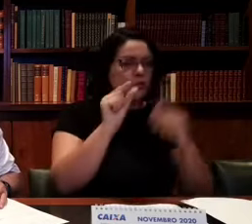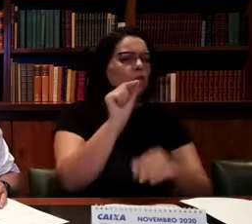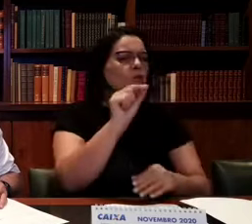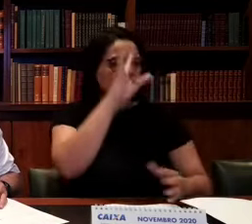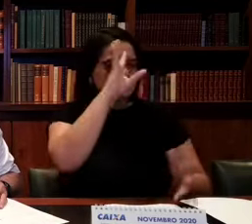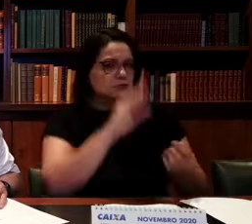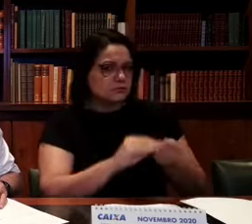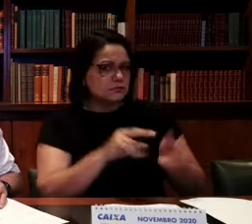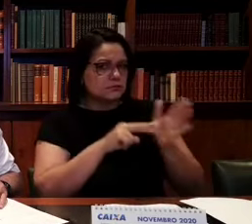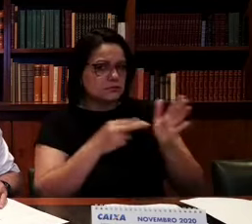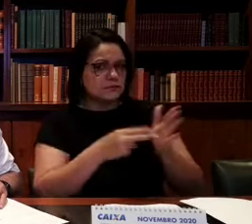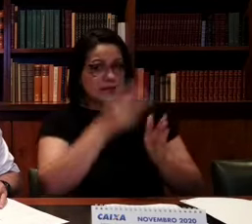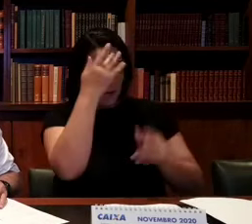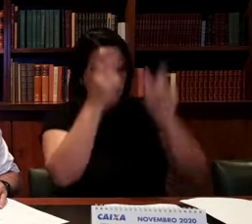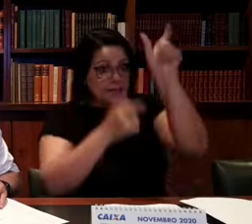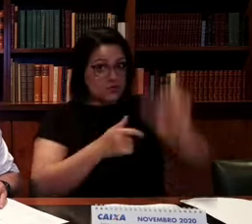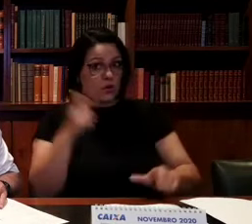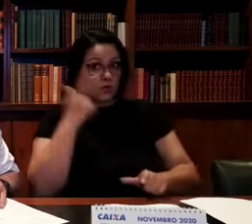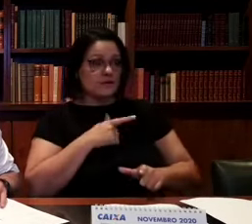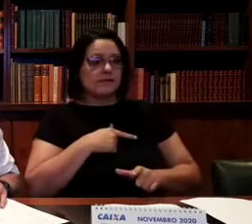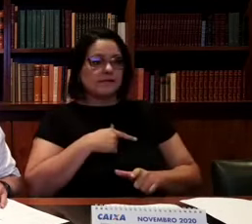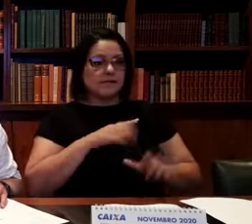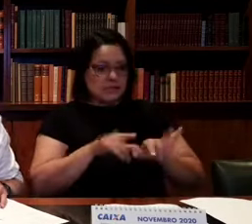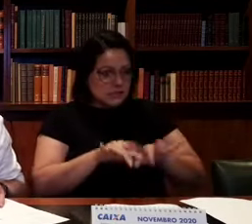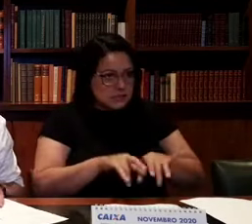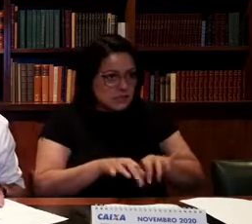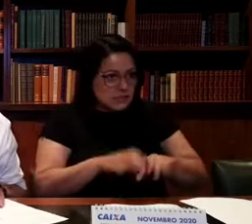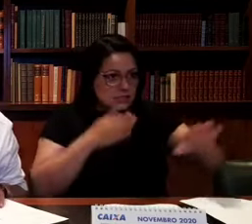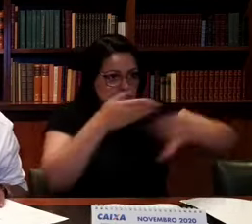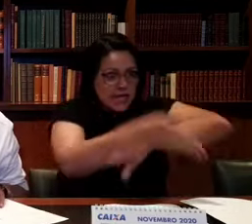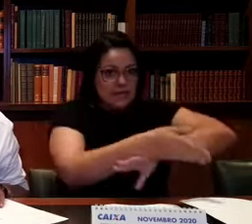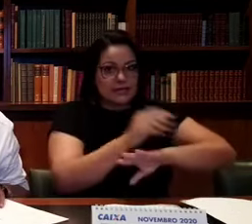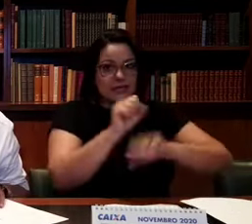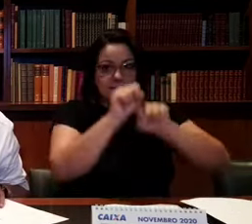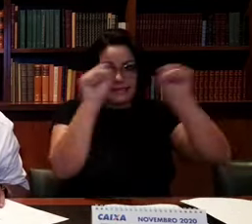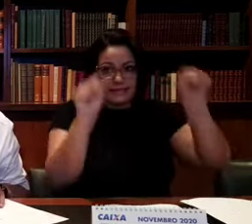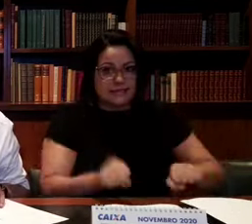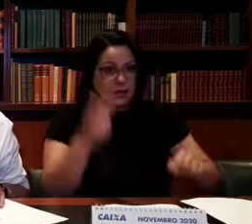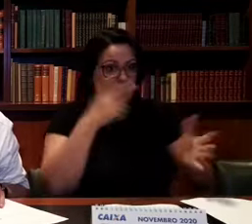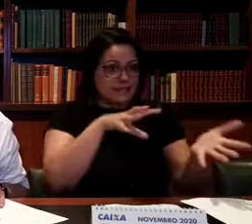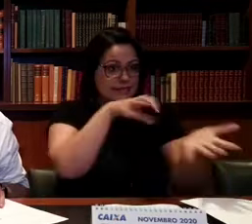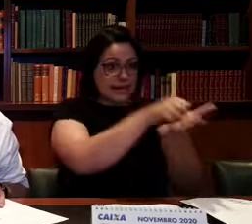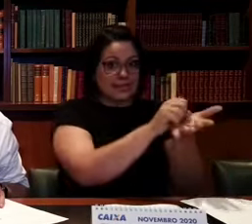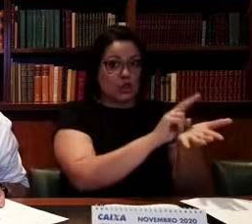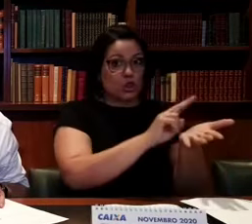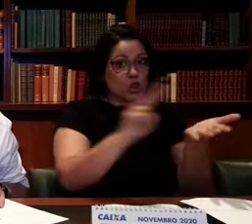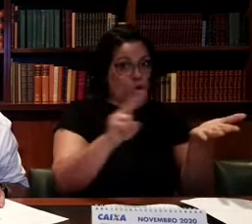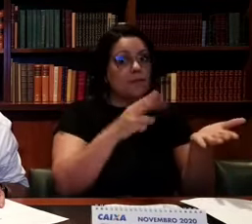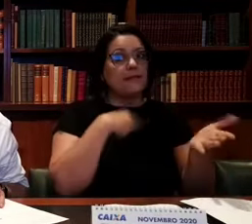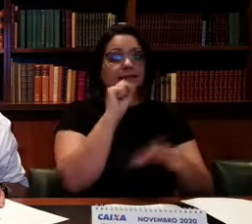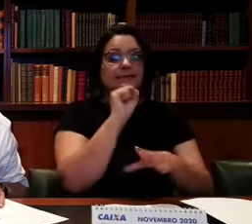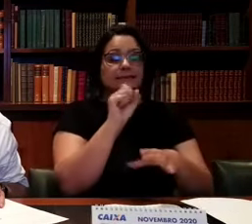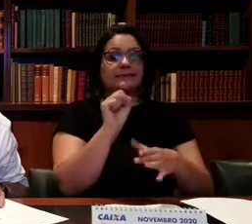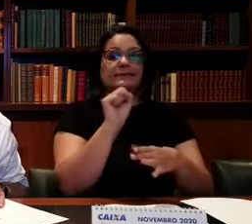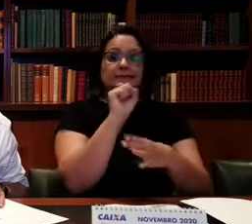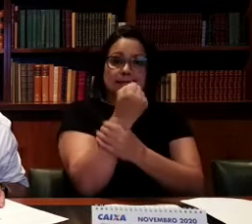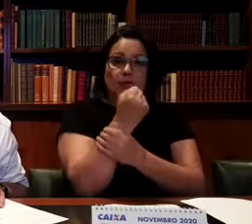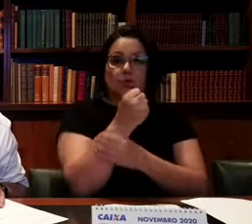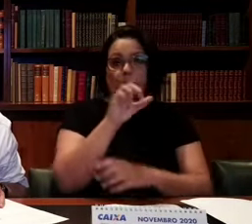que conseguem invadir o sistema consegue se cadastrar no seguro-defeso indevidamente